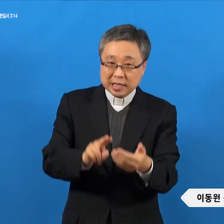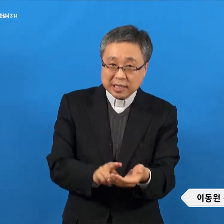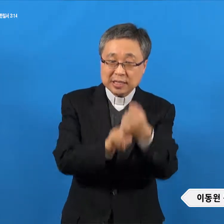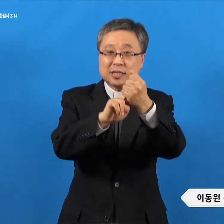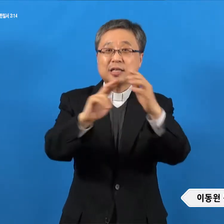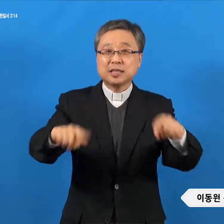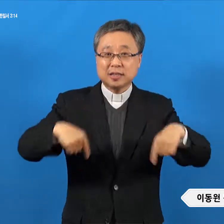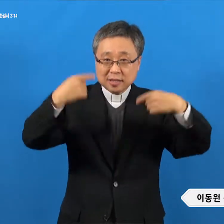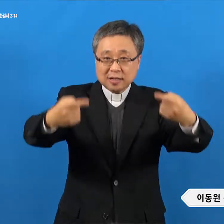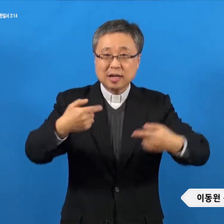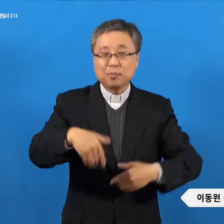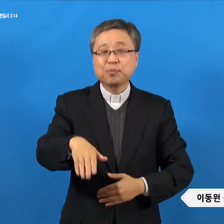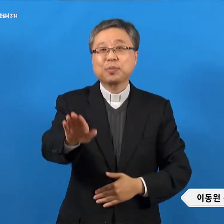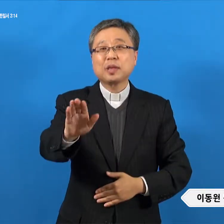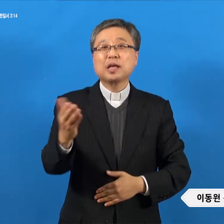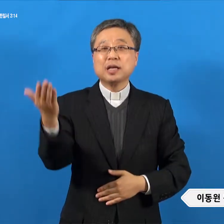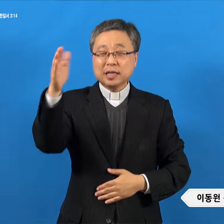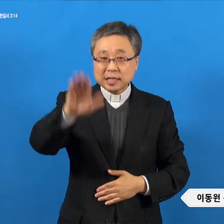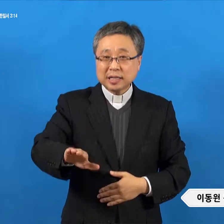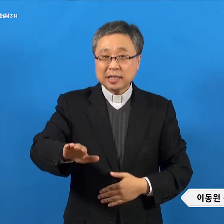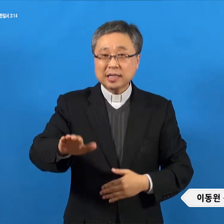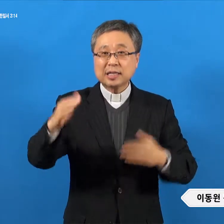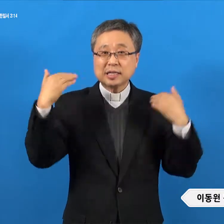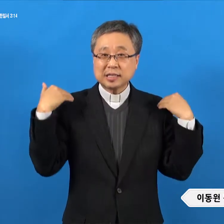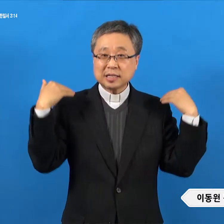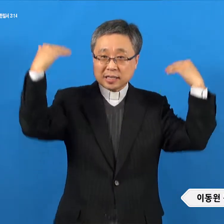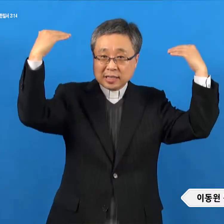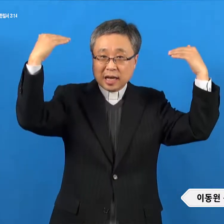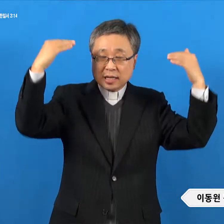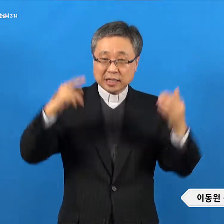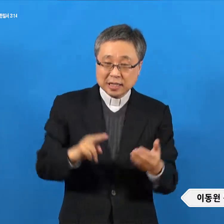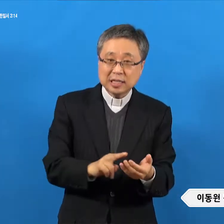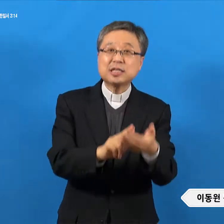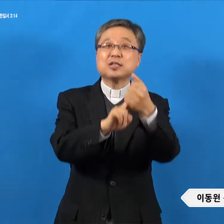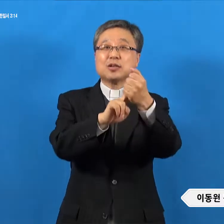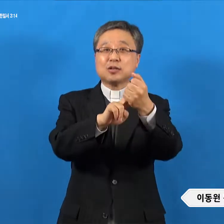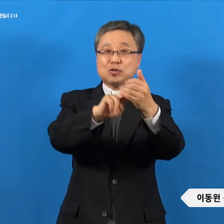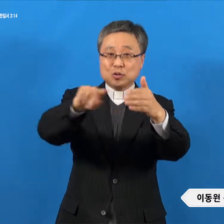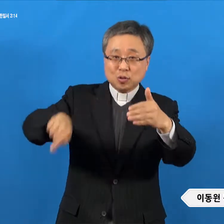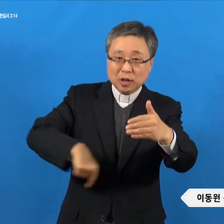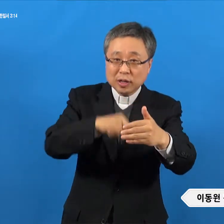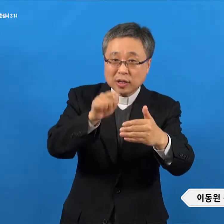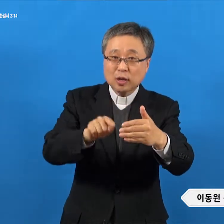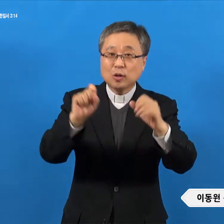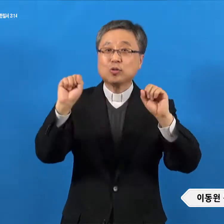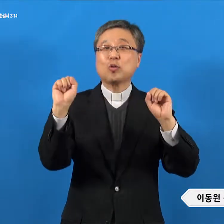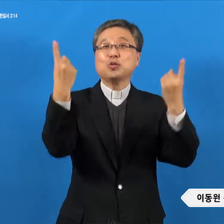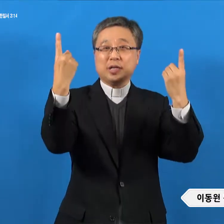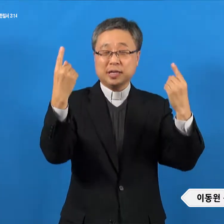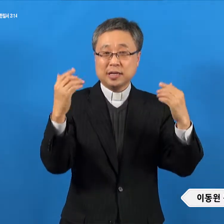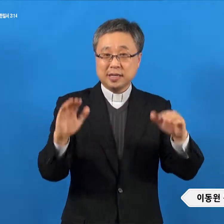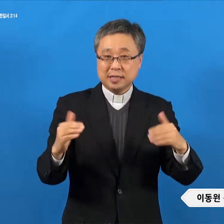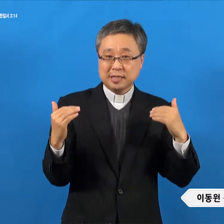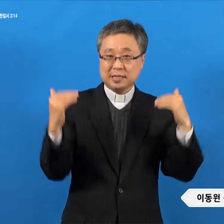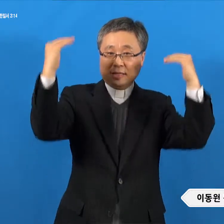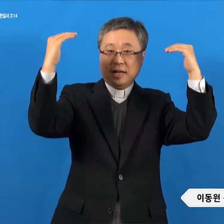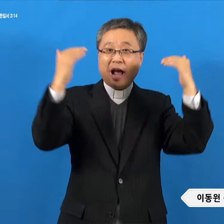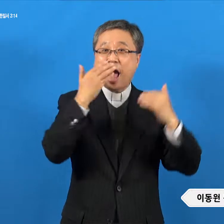개입합니다. 그러나 이 성장의 기적의 배후에는 또한 동시에 그 성장을 가능하게